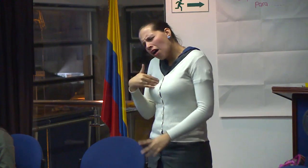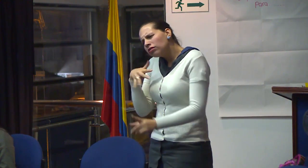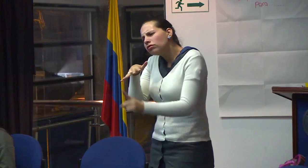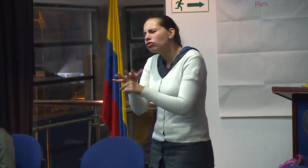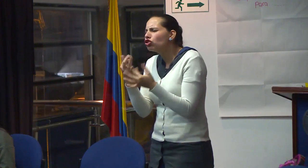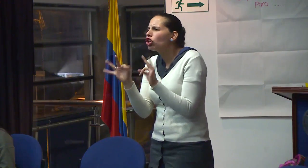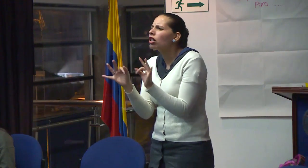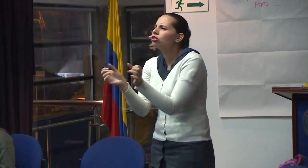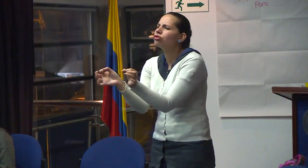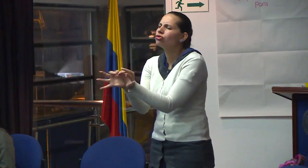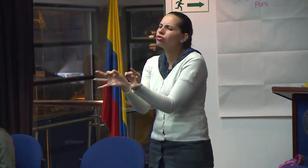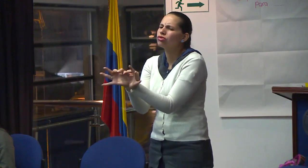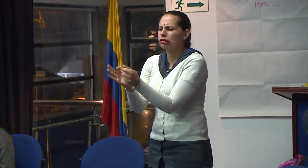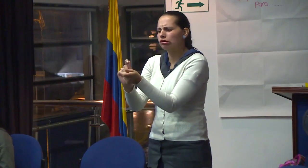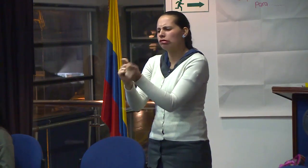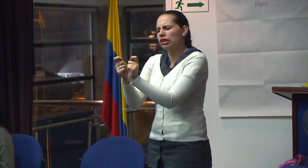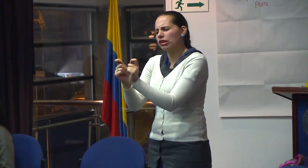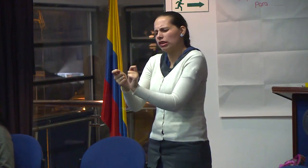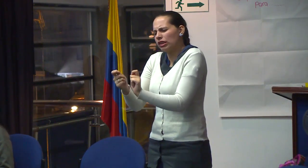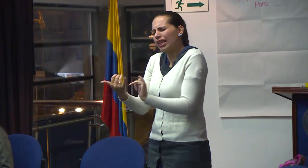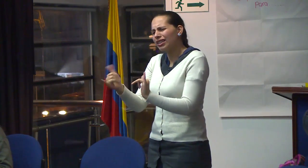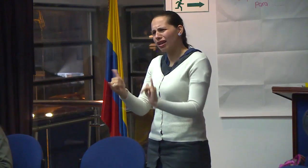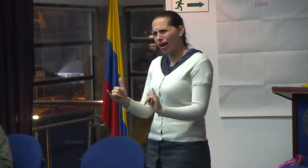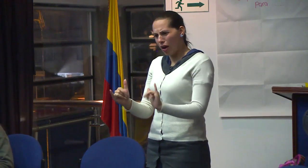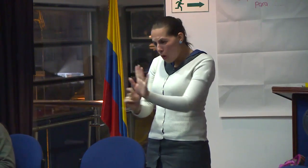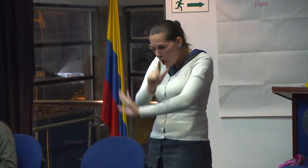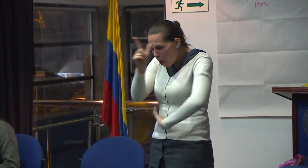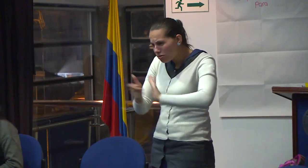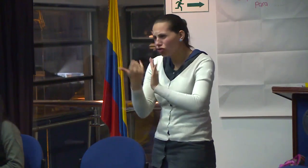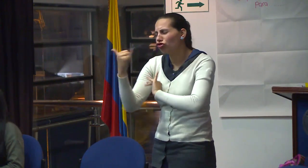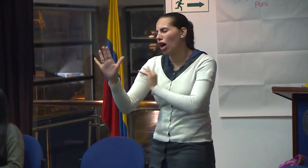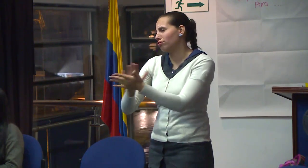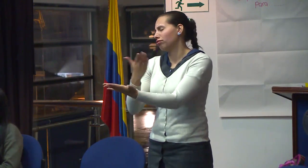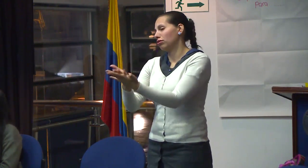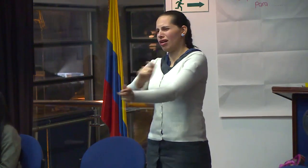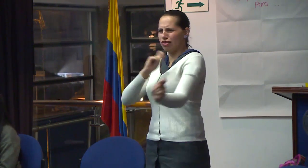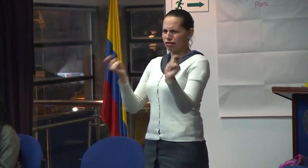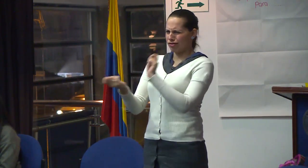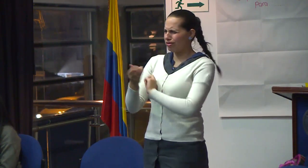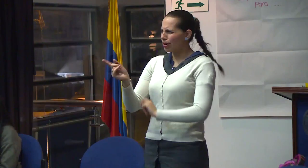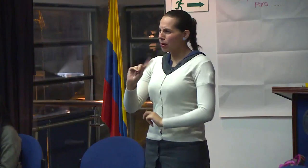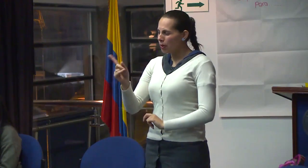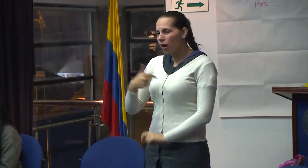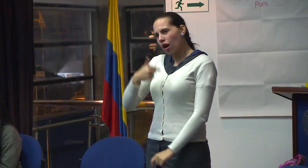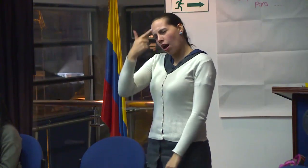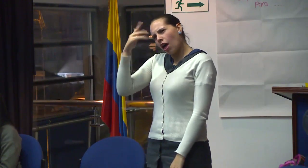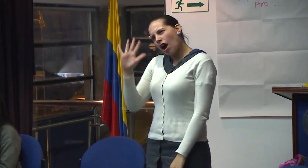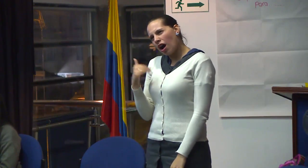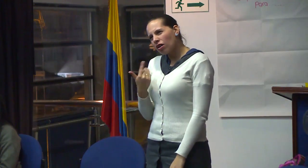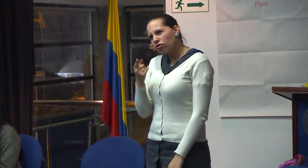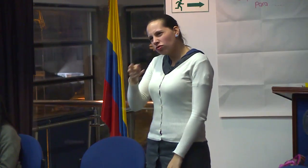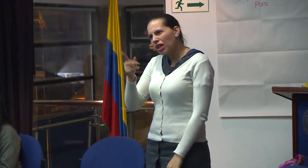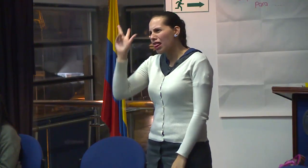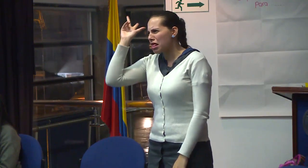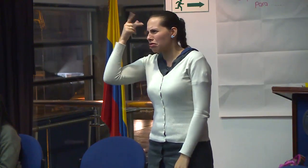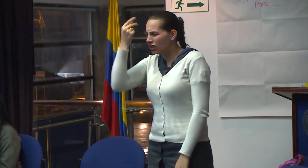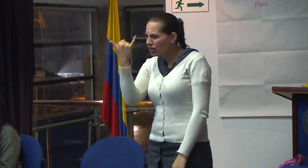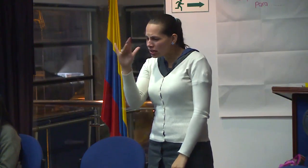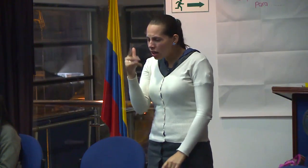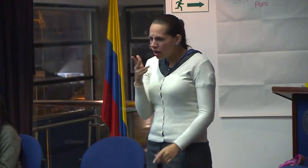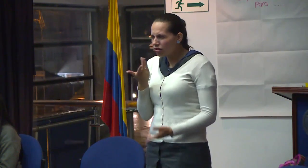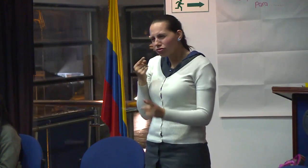pedacito, obviamente no podemos transformar muchas veces todo al tiempo, pero pensamos apuntarle a una dimensión o a una parte